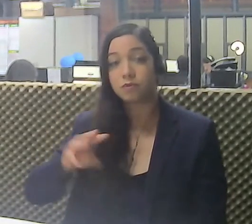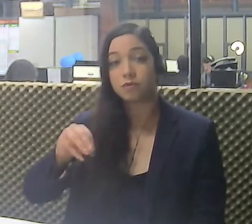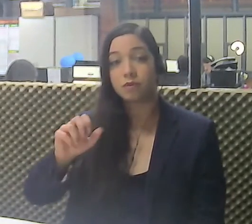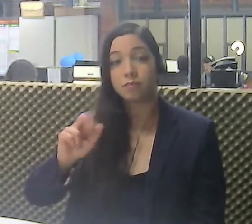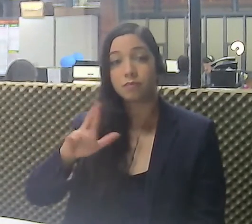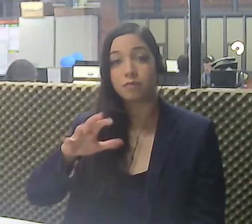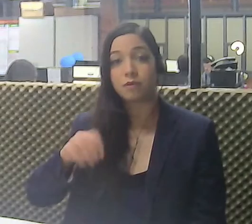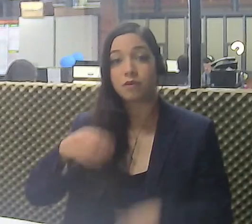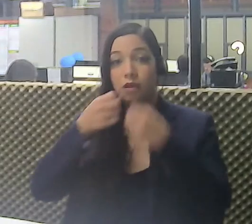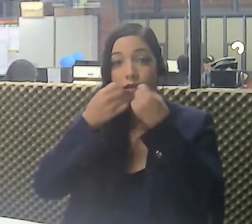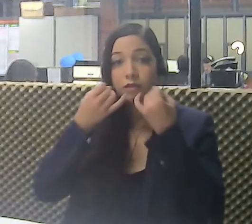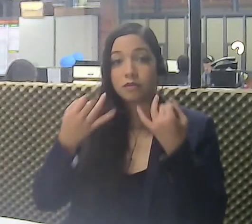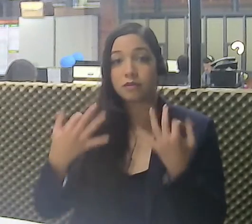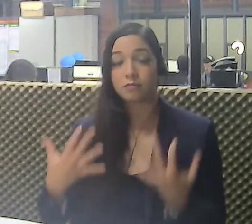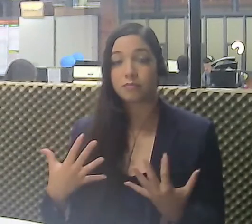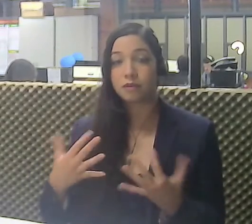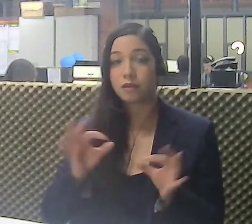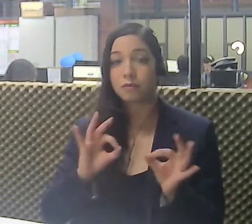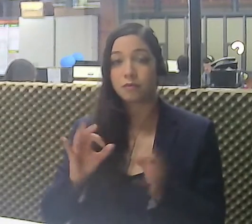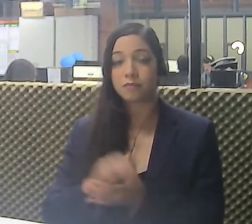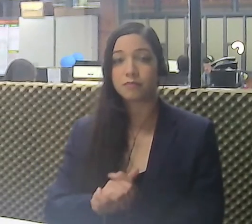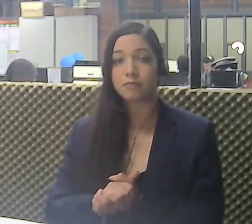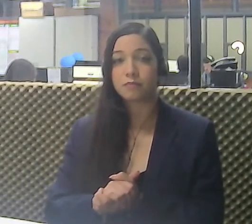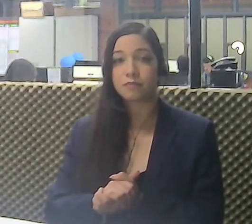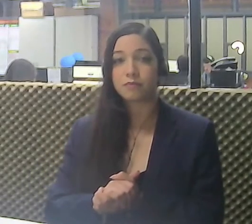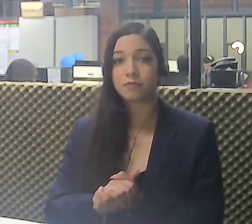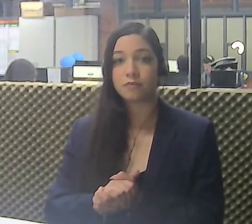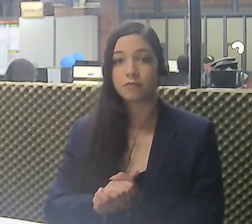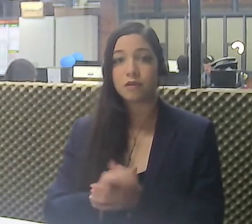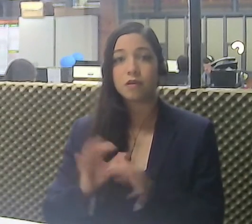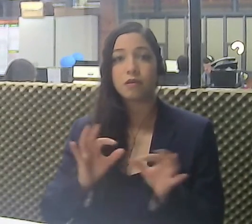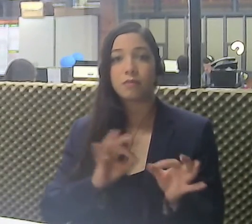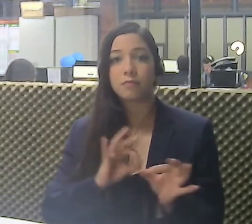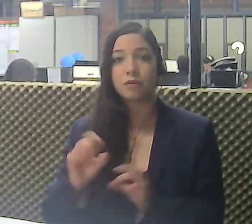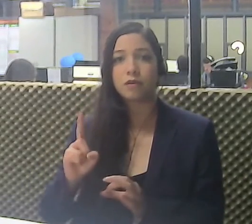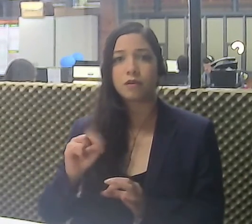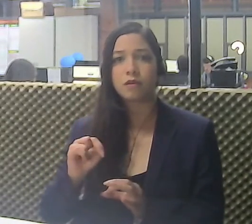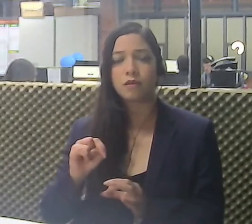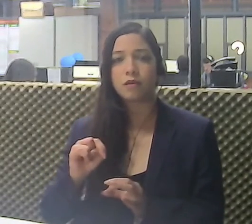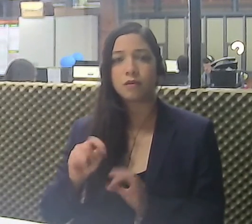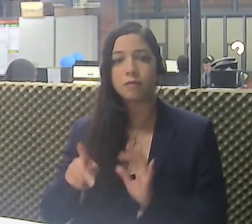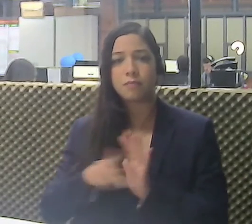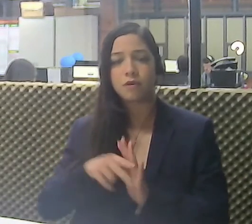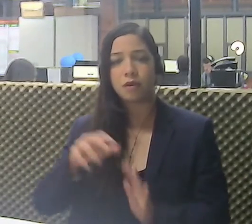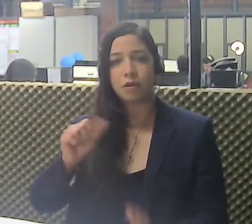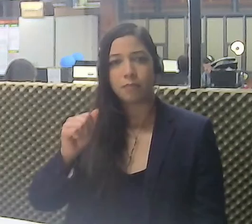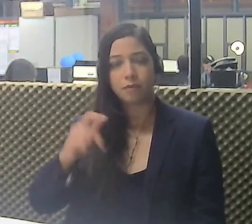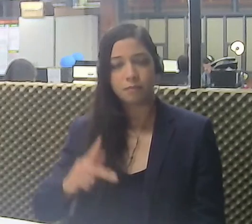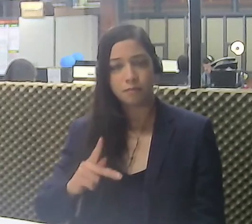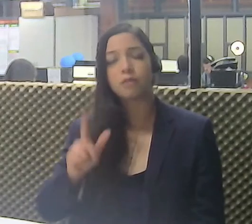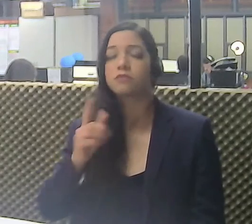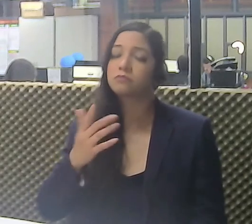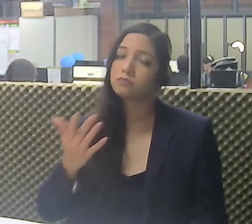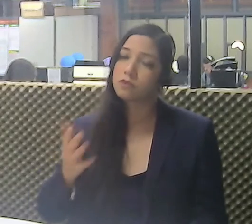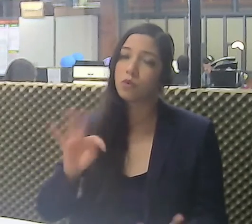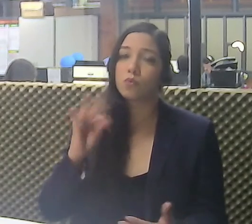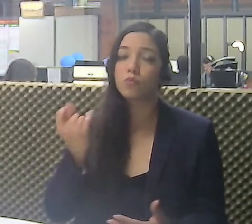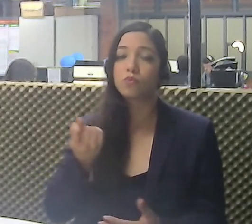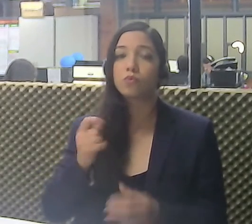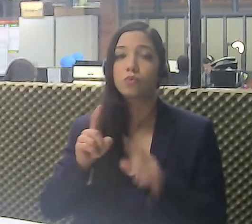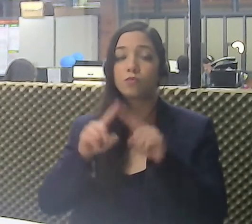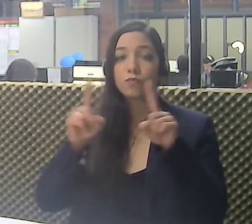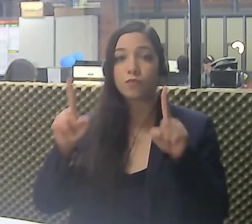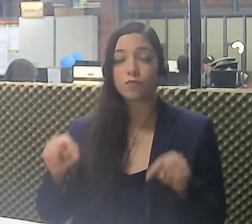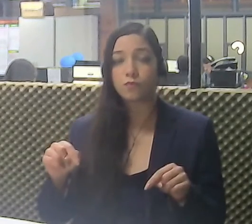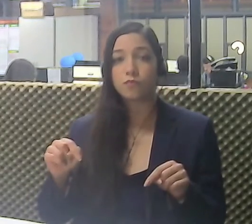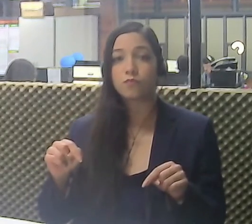Bertini, explica mais sobre o programa. O programa Novos Fundos é um programa de preparação para aposentadoria, né? Então todos os servidores que estão